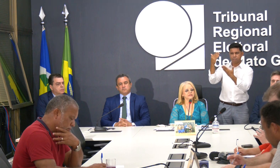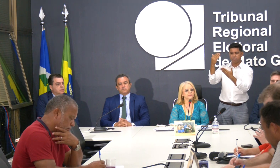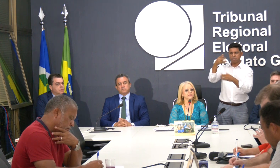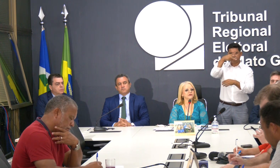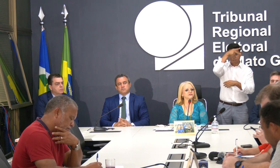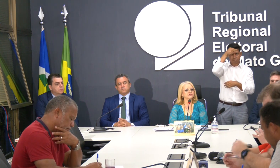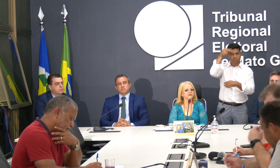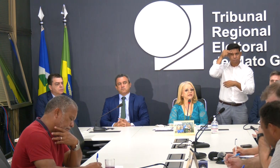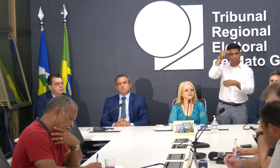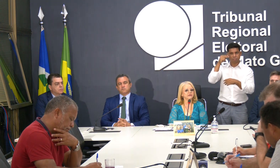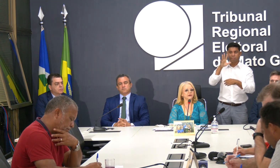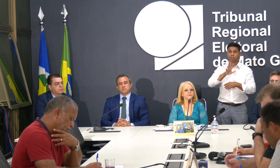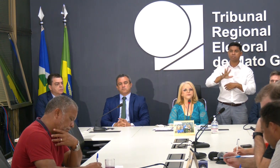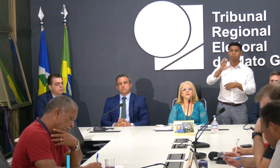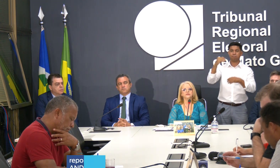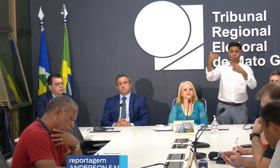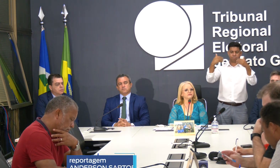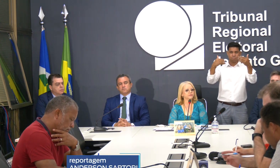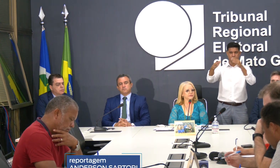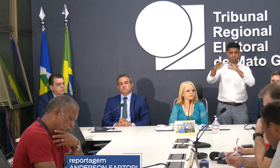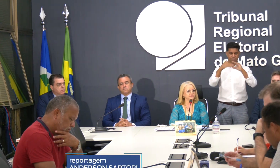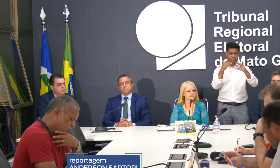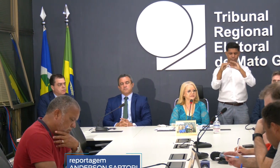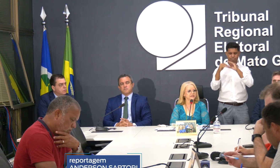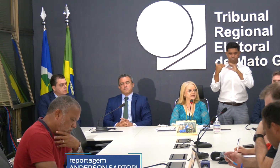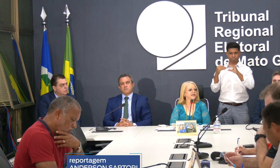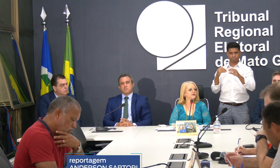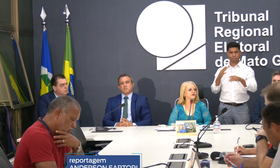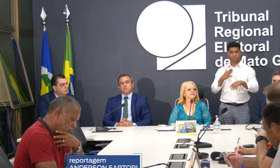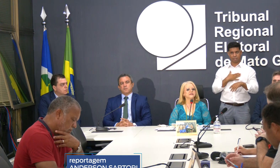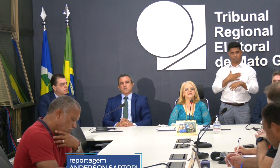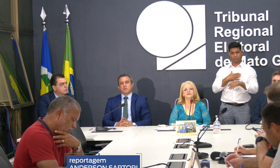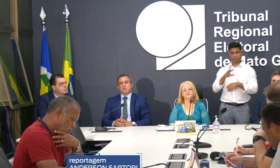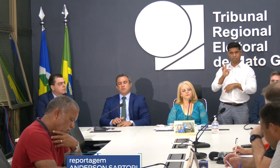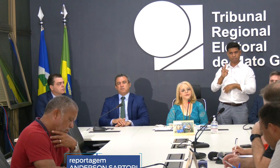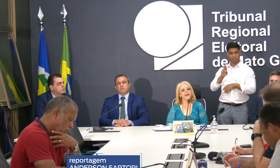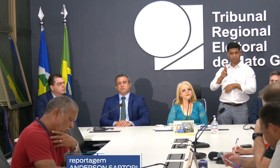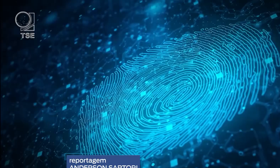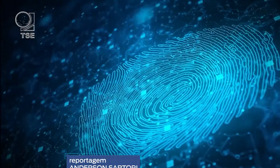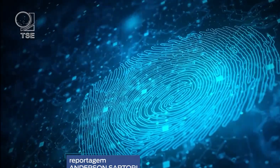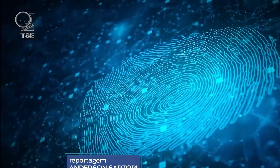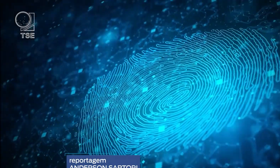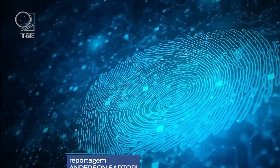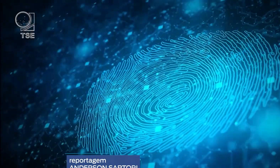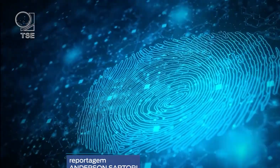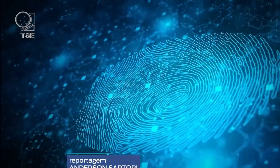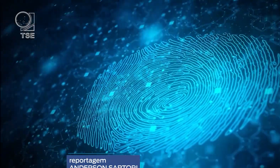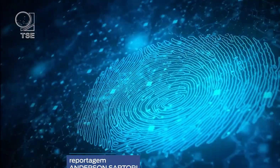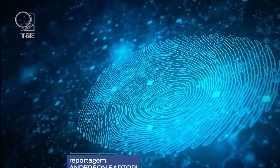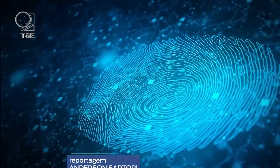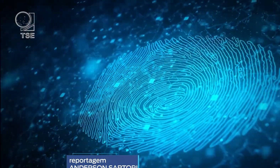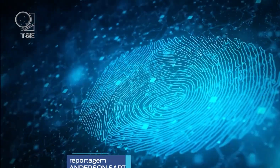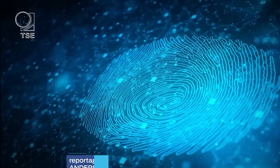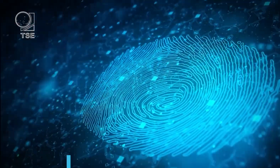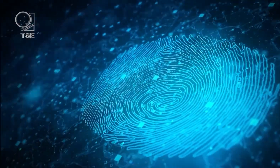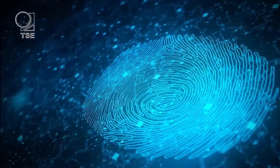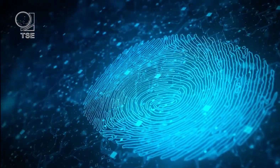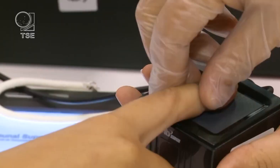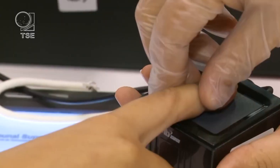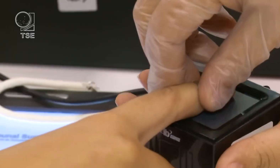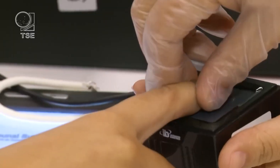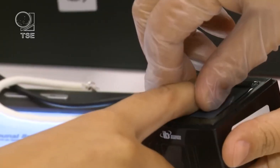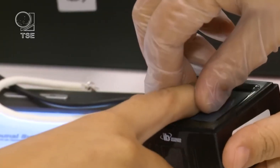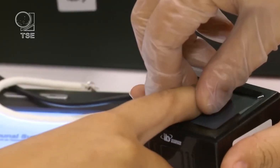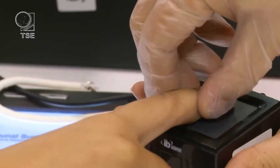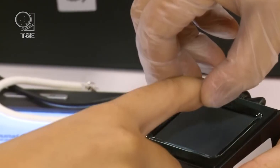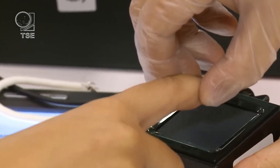o Tribunal Regional Eleitoral Alerta à comunidade para o cadastramento biométrico a utilização da digital para votação